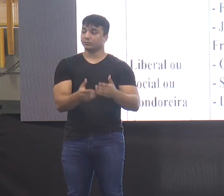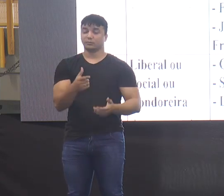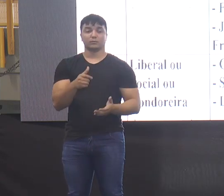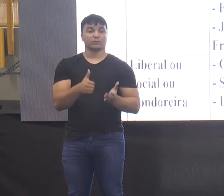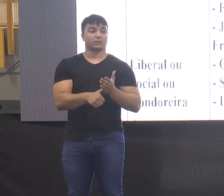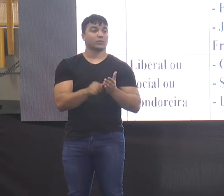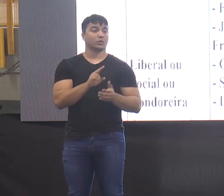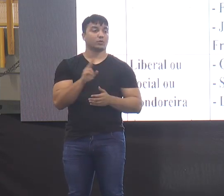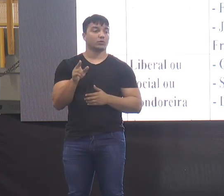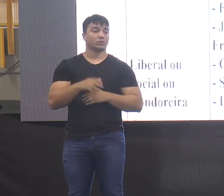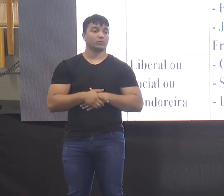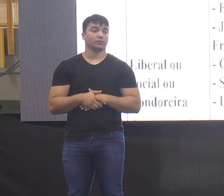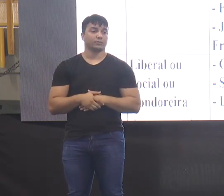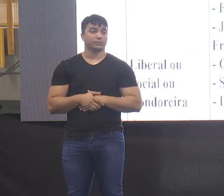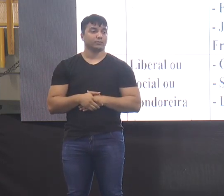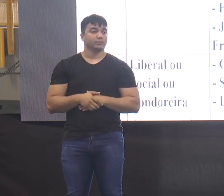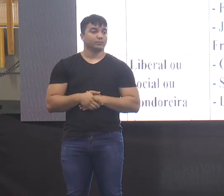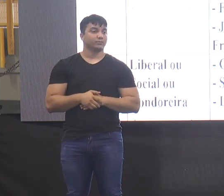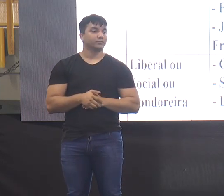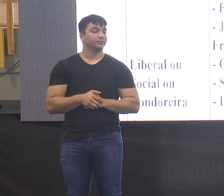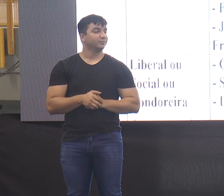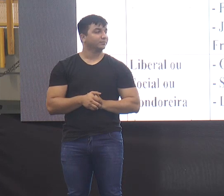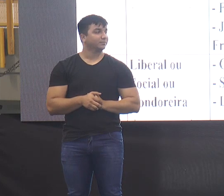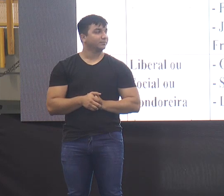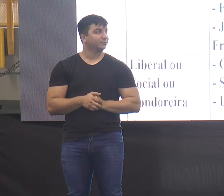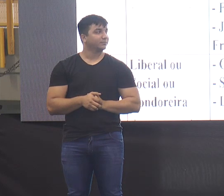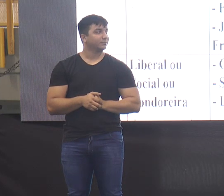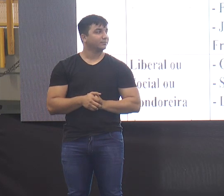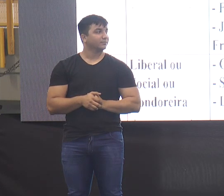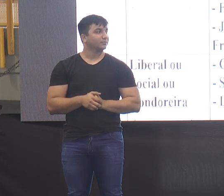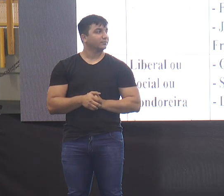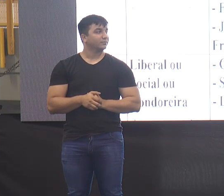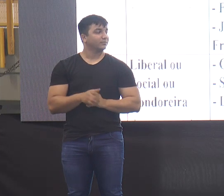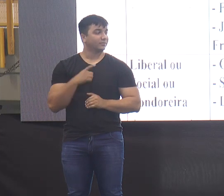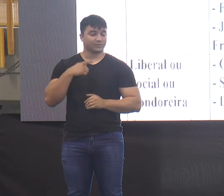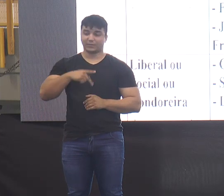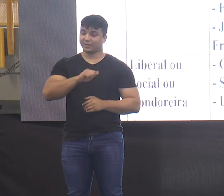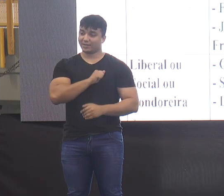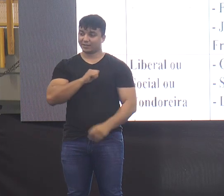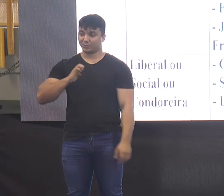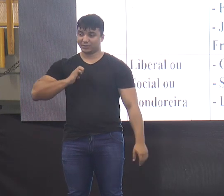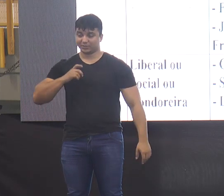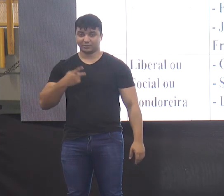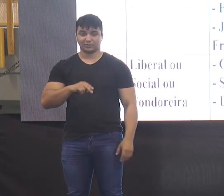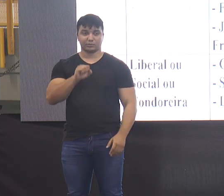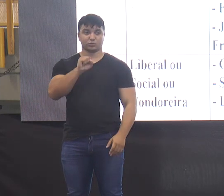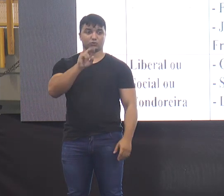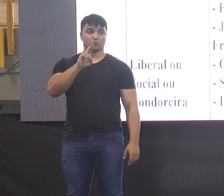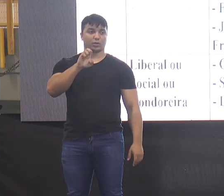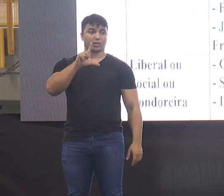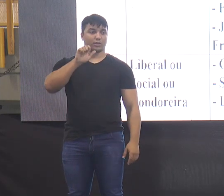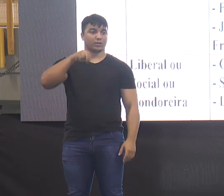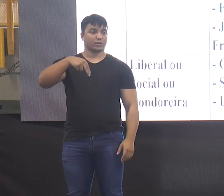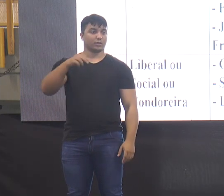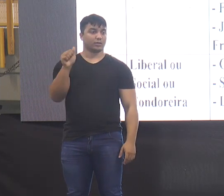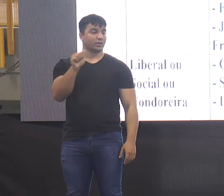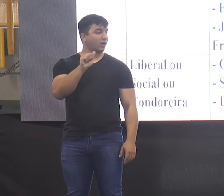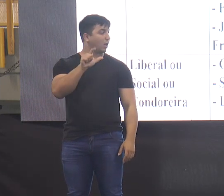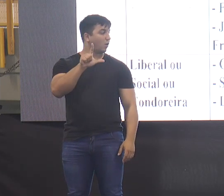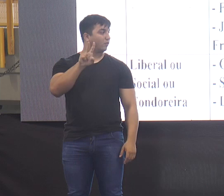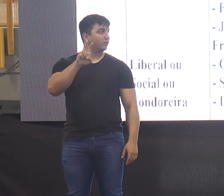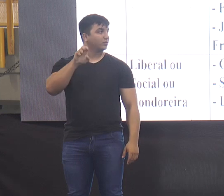perdendo a carteirinha de estudante aí, ó. Ah, não, é a carteirinha da Academia Enem. Suelen Alves do Nascimento.